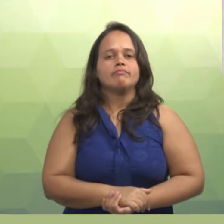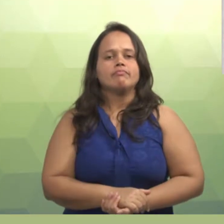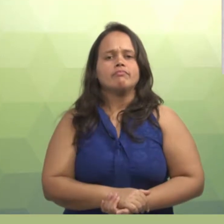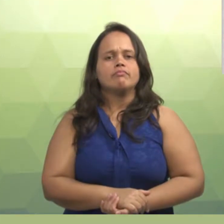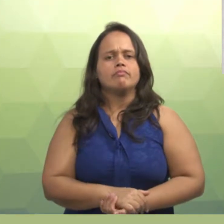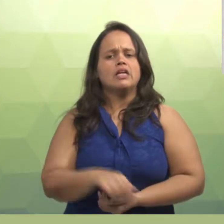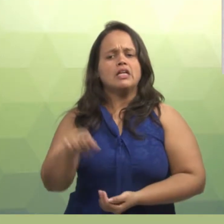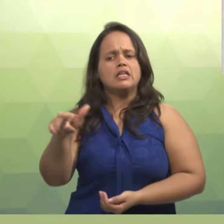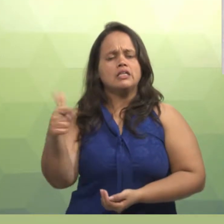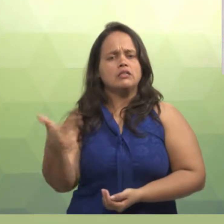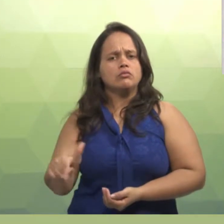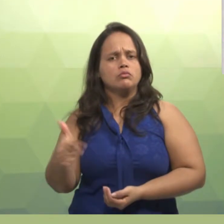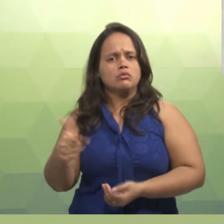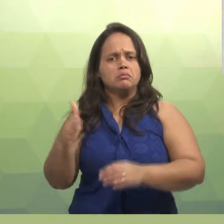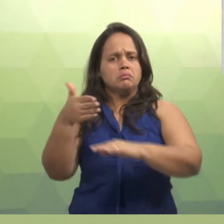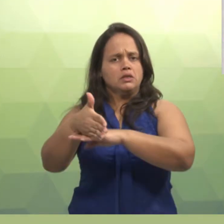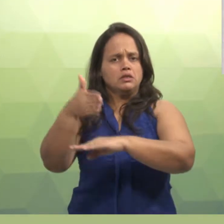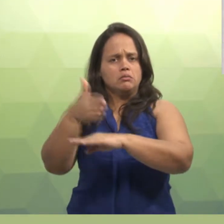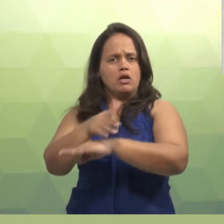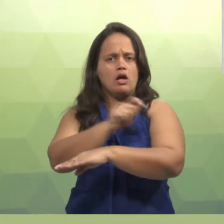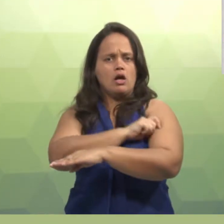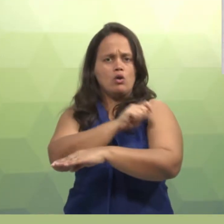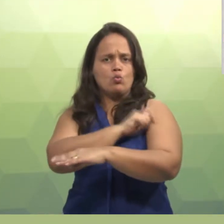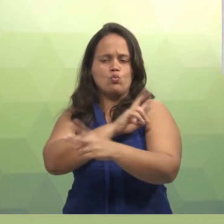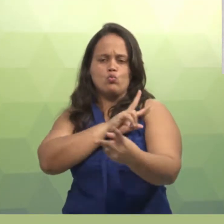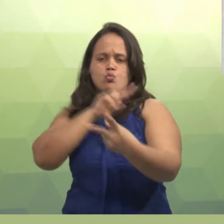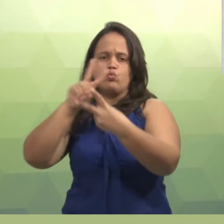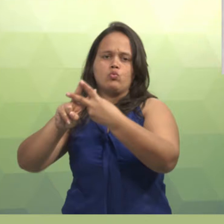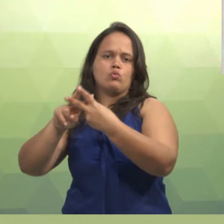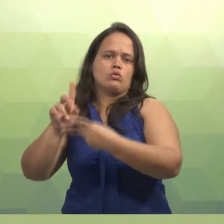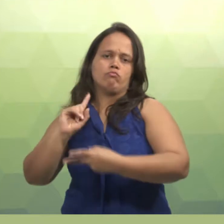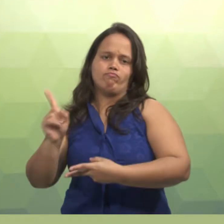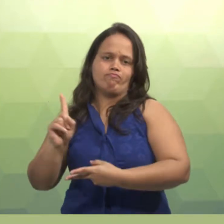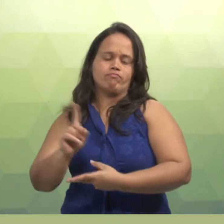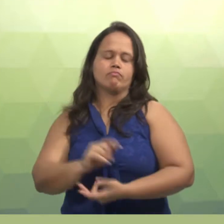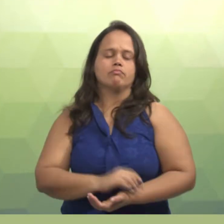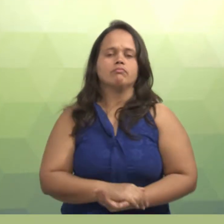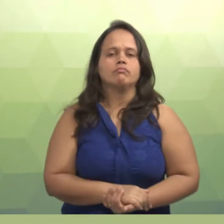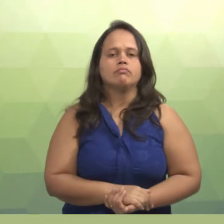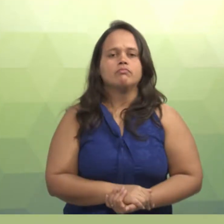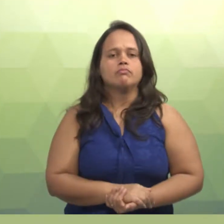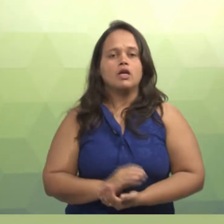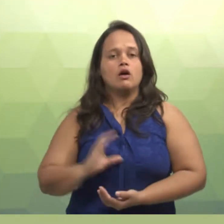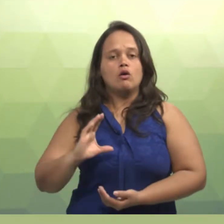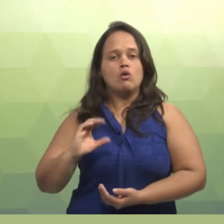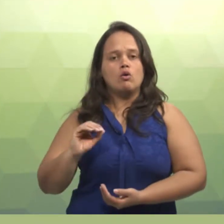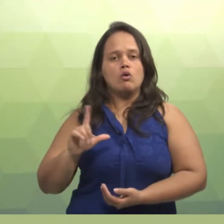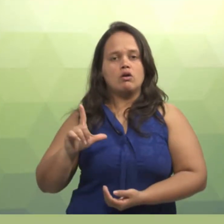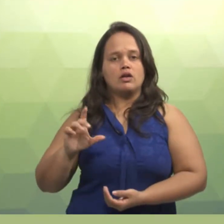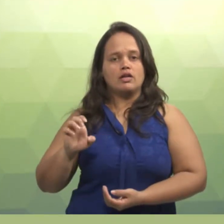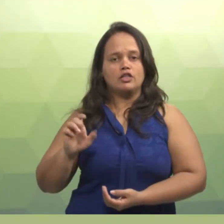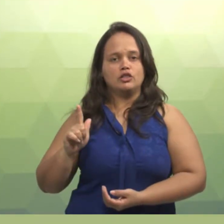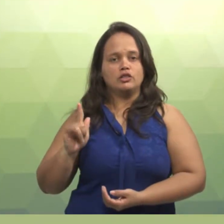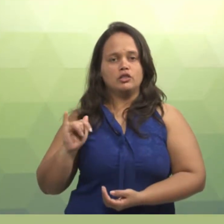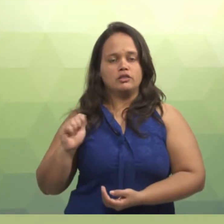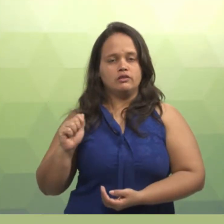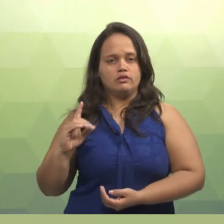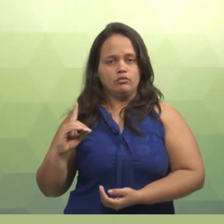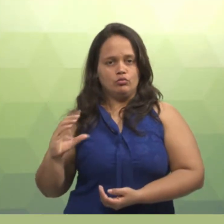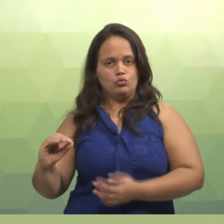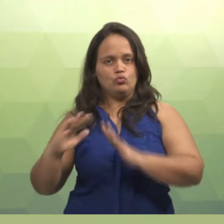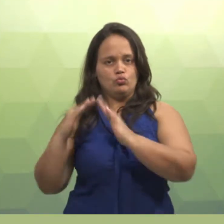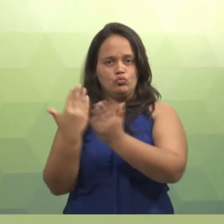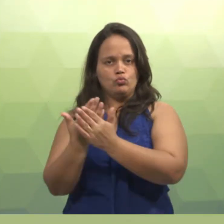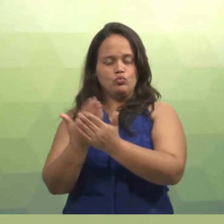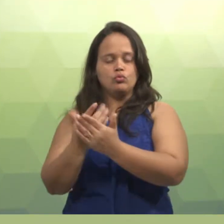funcionam em penitenciárias. O colegiado escolar, ele é composto apenas por representantes da